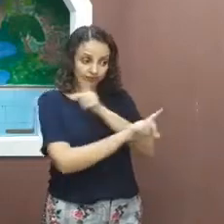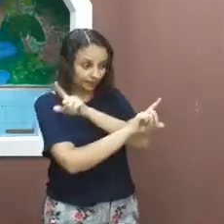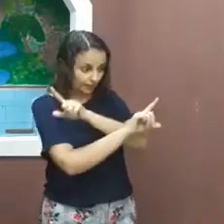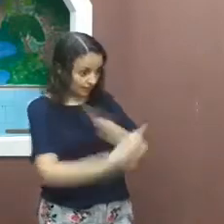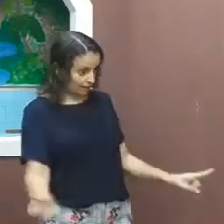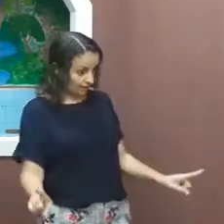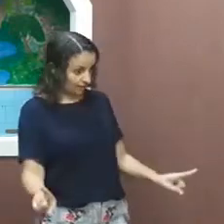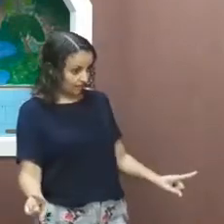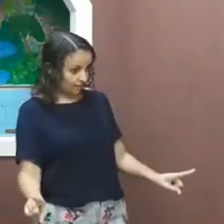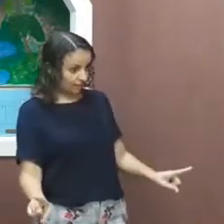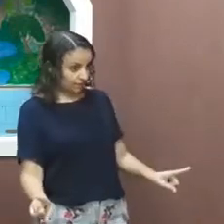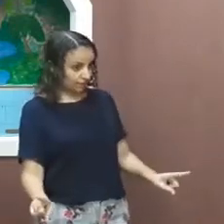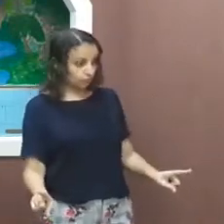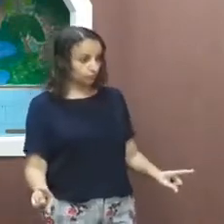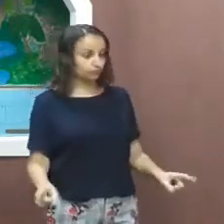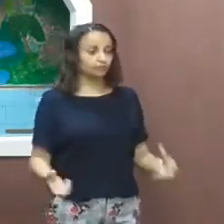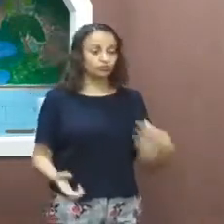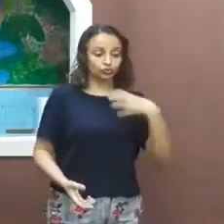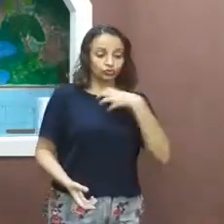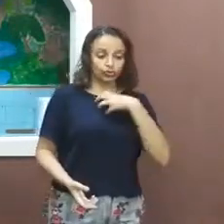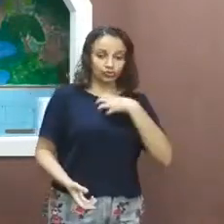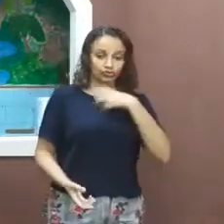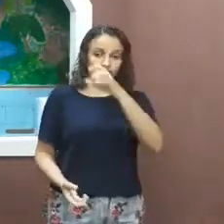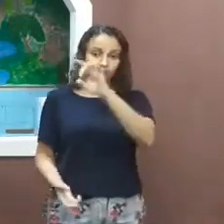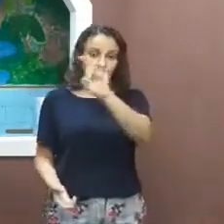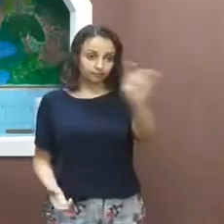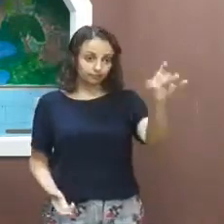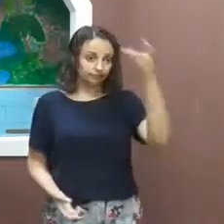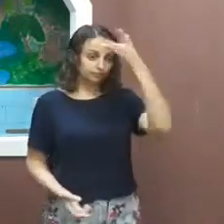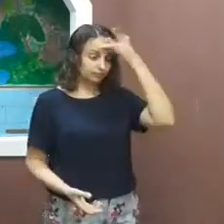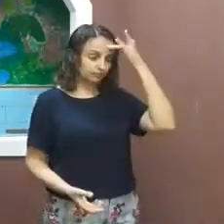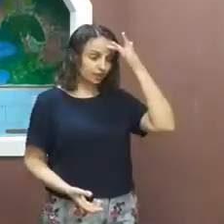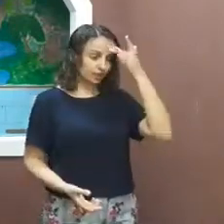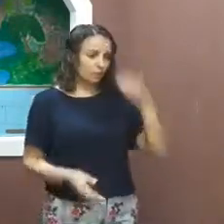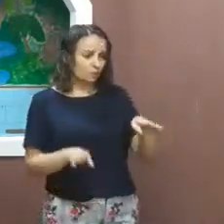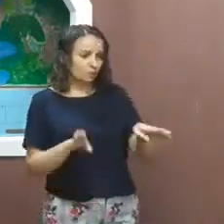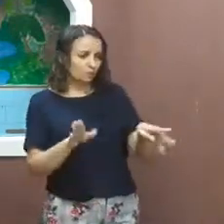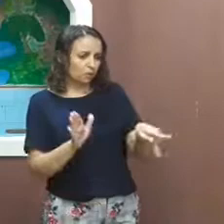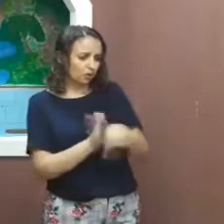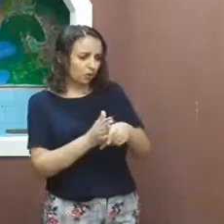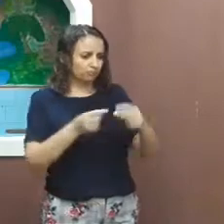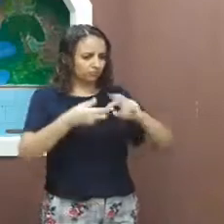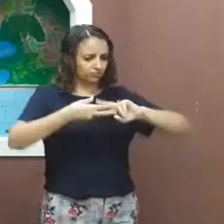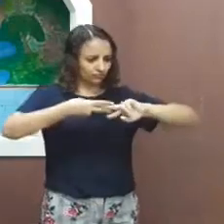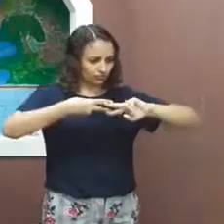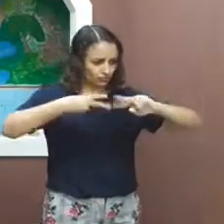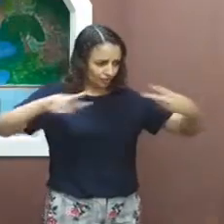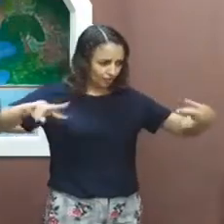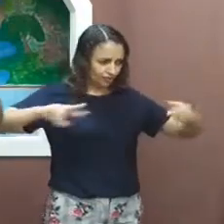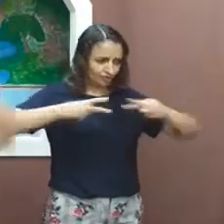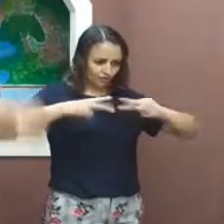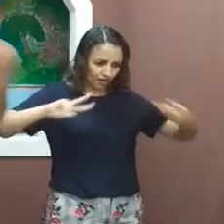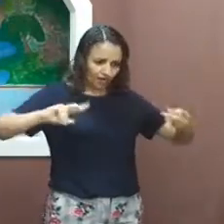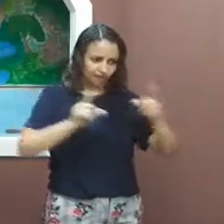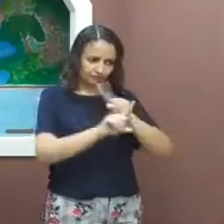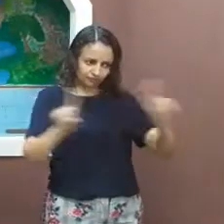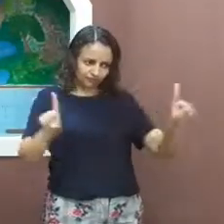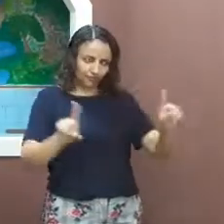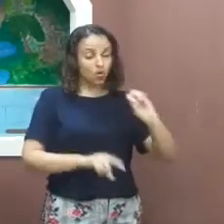casos comportamentais, tá bom? Não estamos falando de questões genéticas. Ou ainda, se você tem essa dificuldade, como